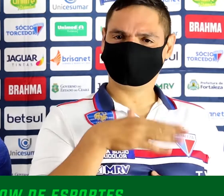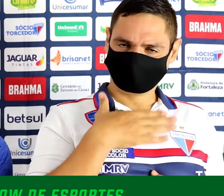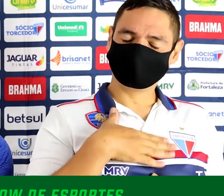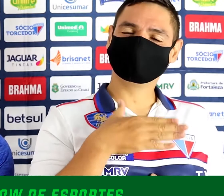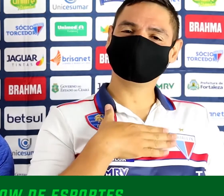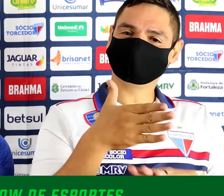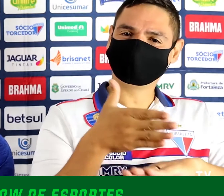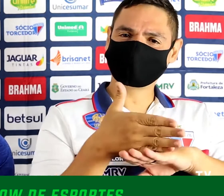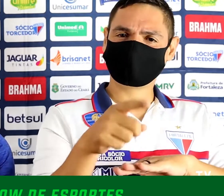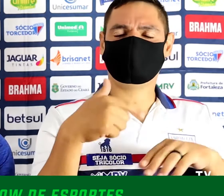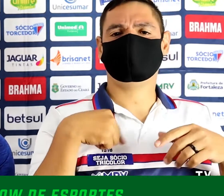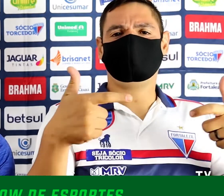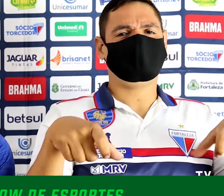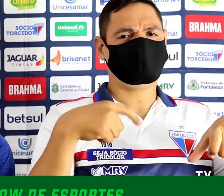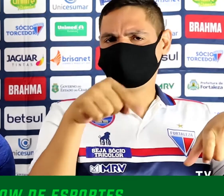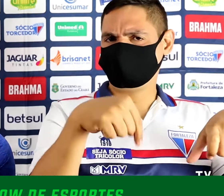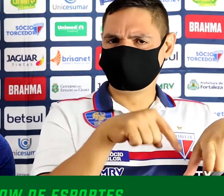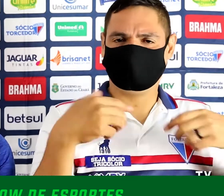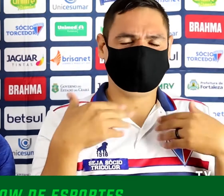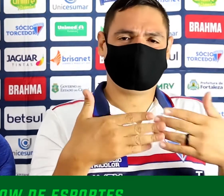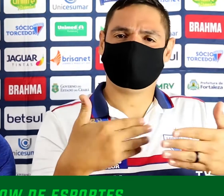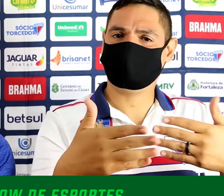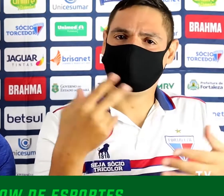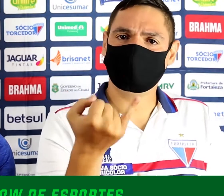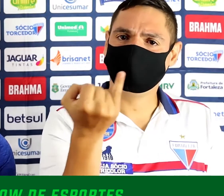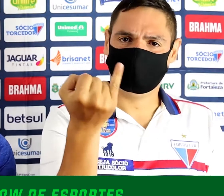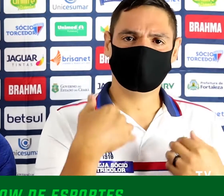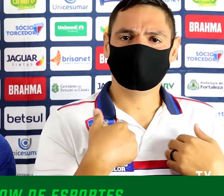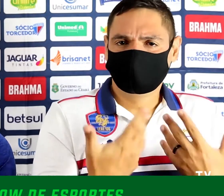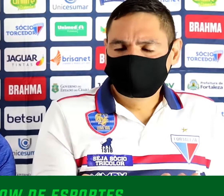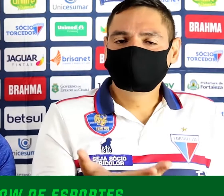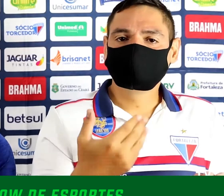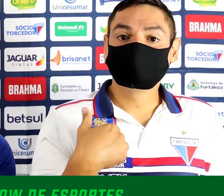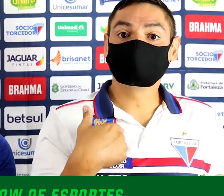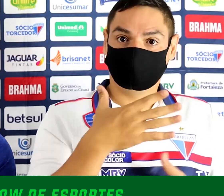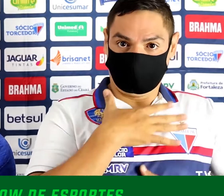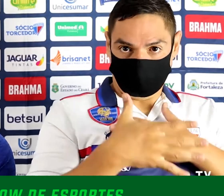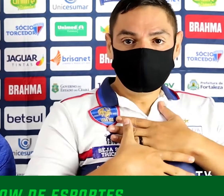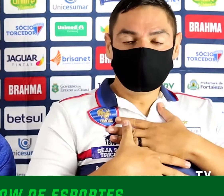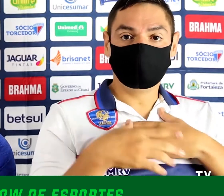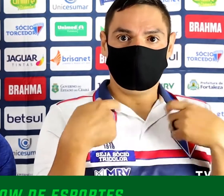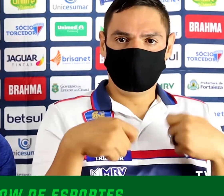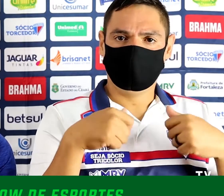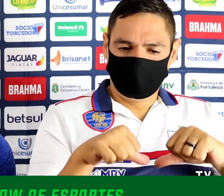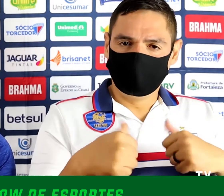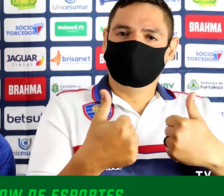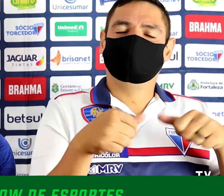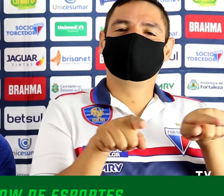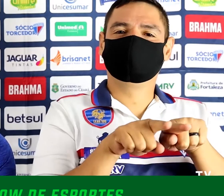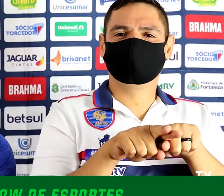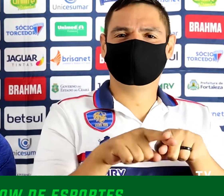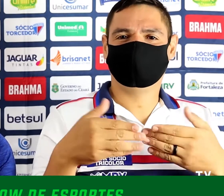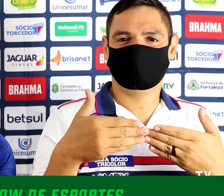isso. A posição é de menos. Claro que a parte física ainda falta um pouquinho, isso ao